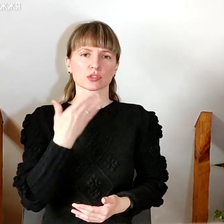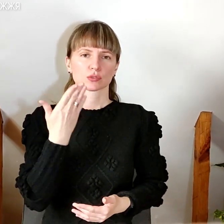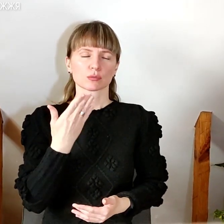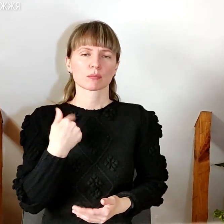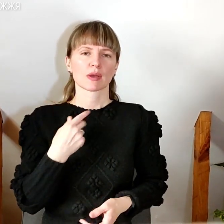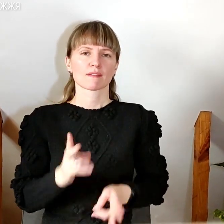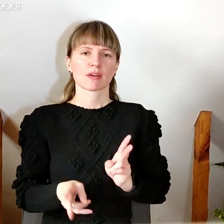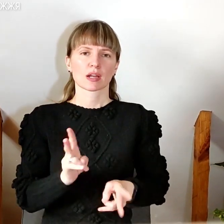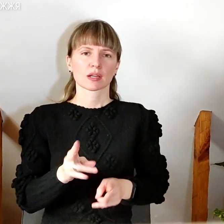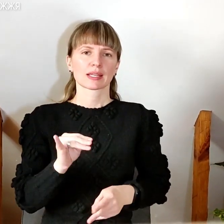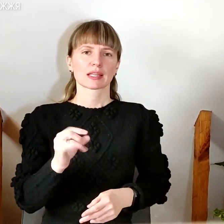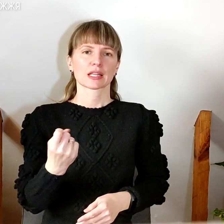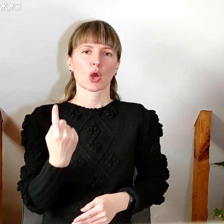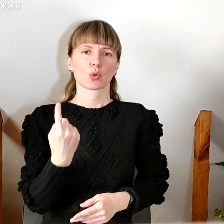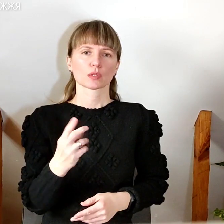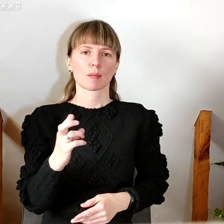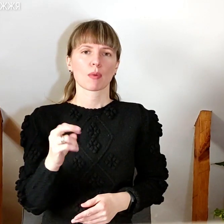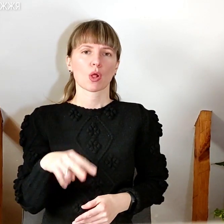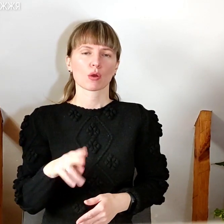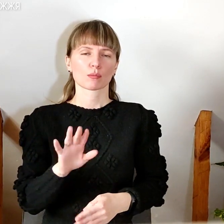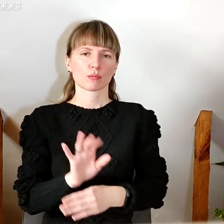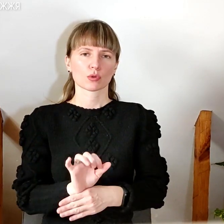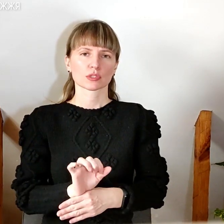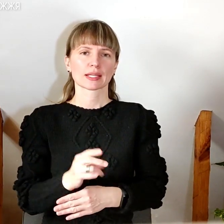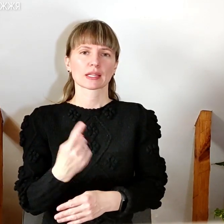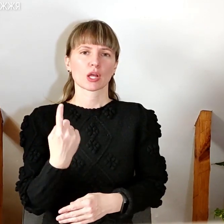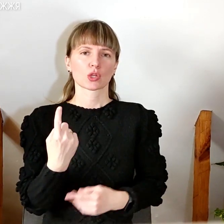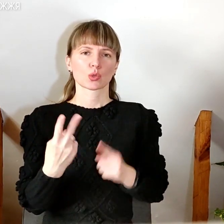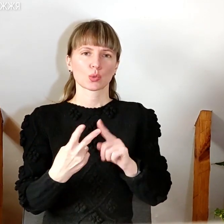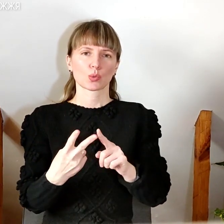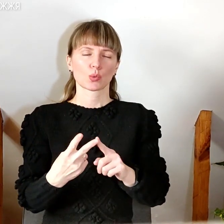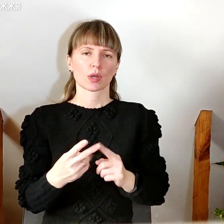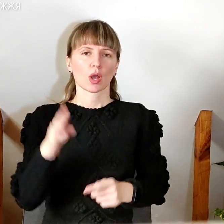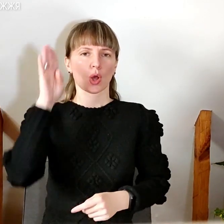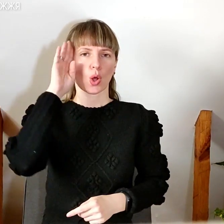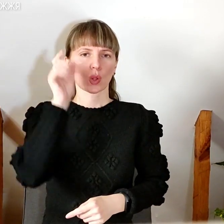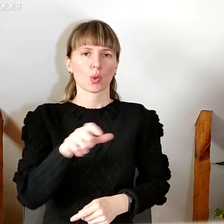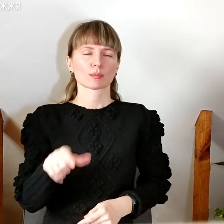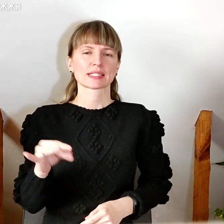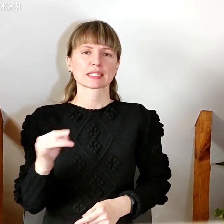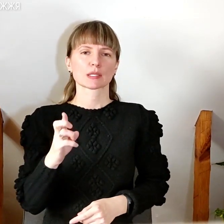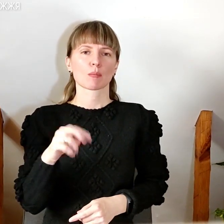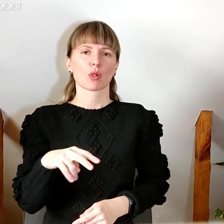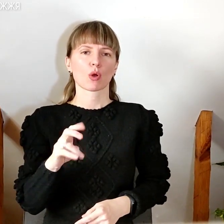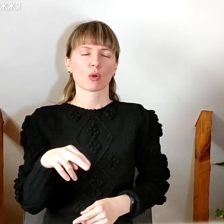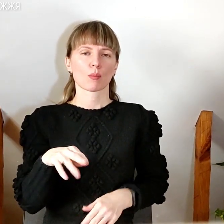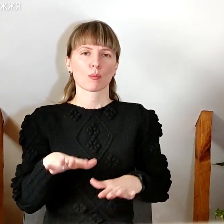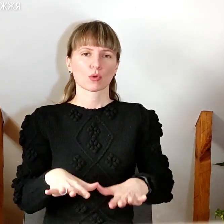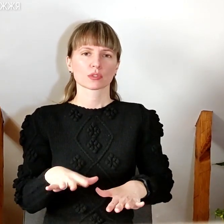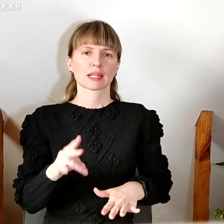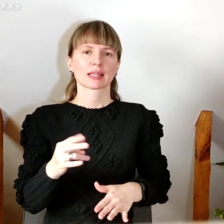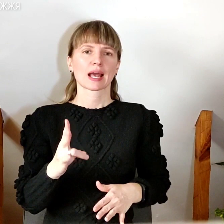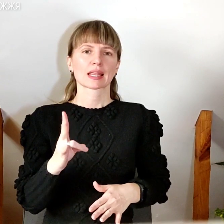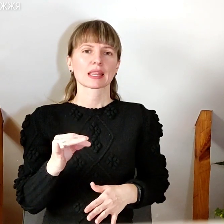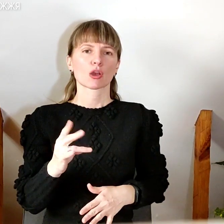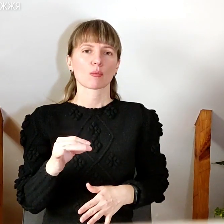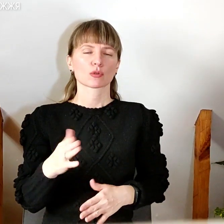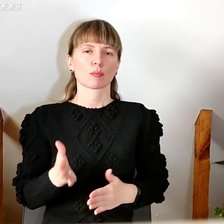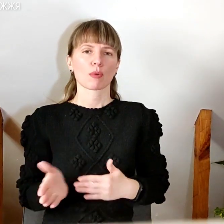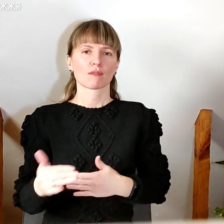варимо. І на один блокпост, і на другий блокпост. Хлопці із блокпосту на Нікольському повороті попросили у них,